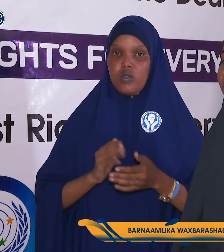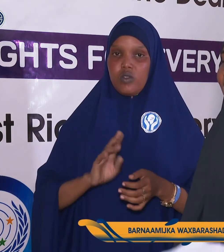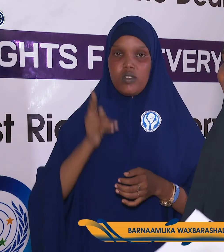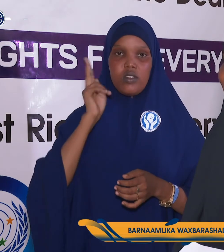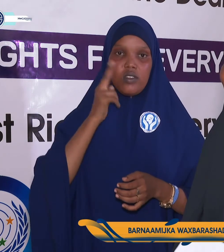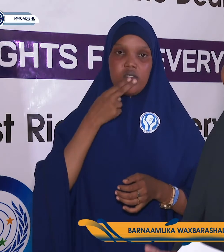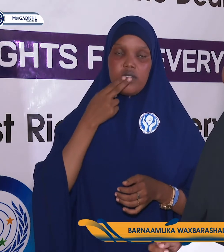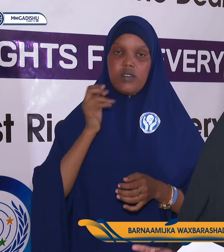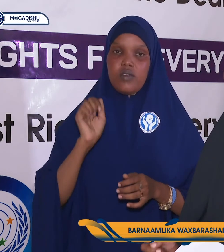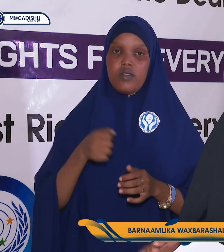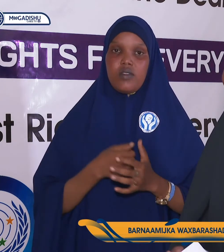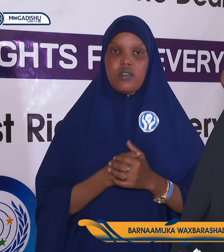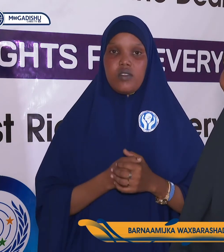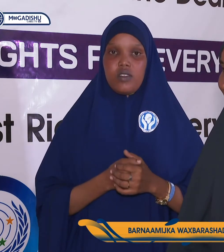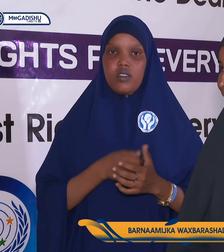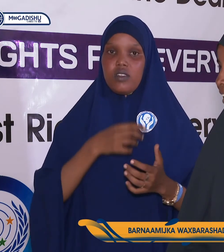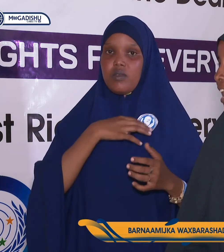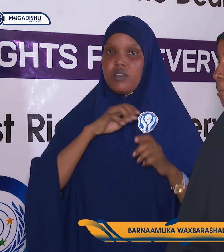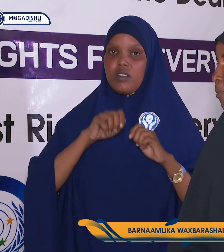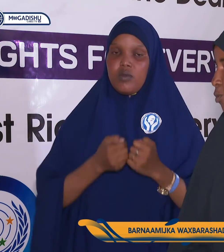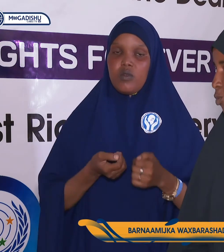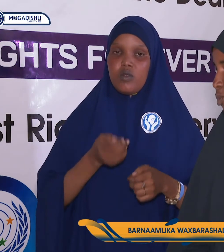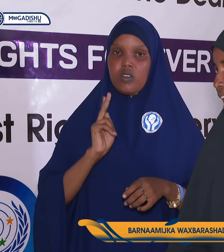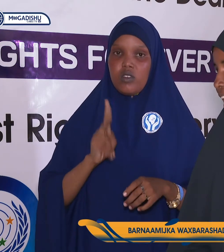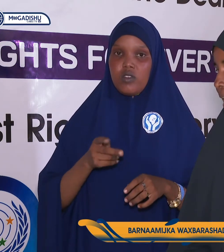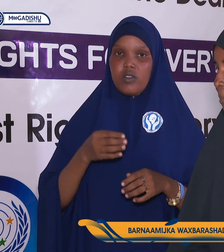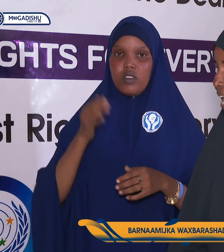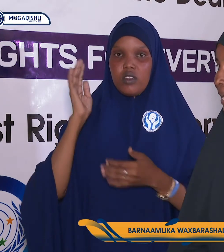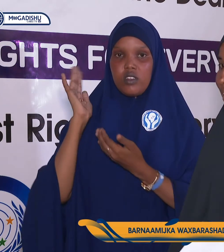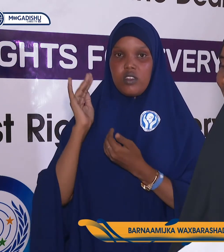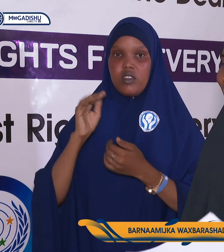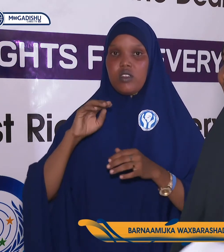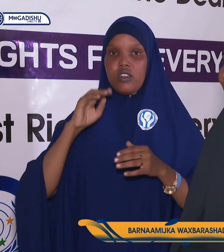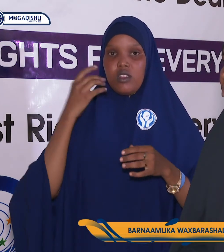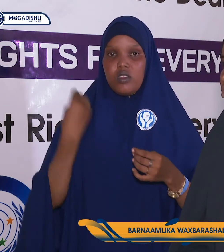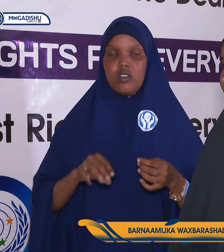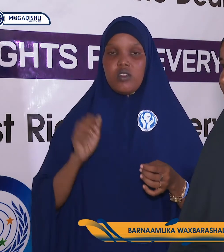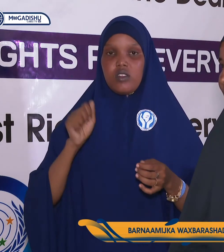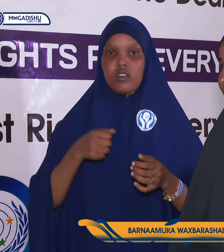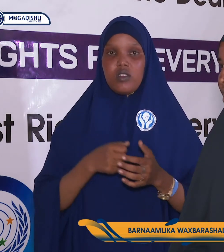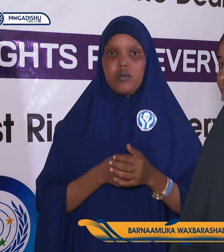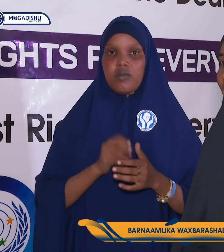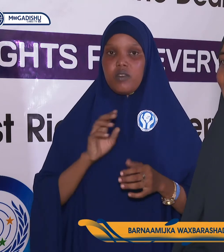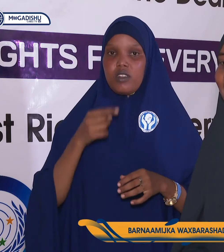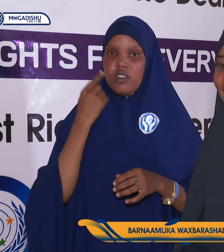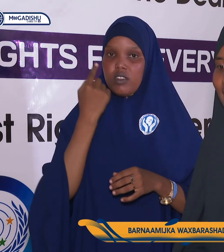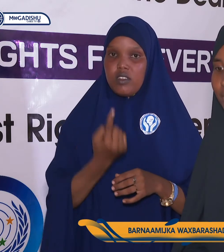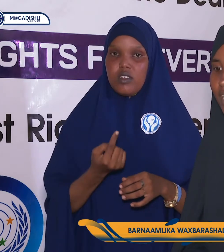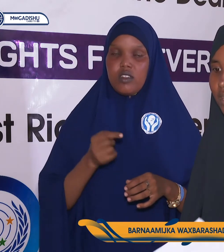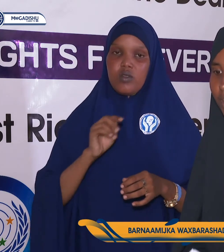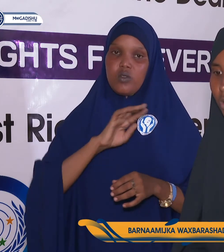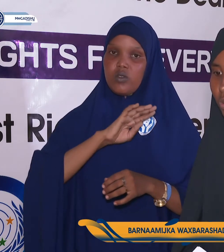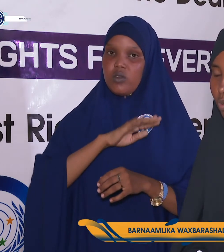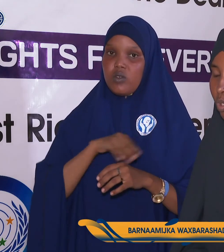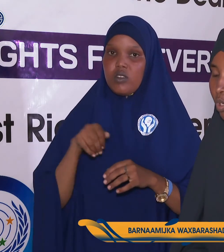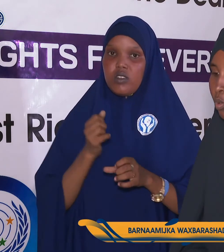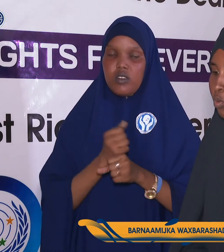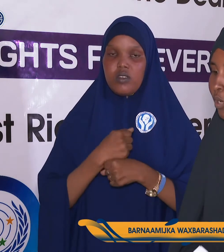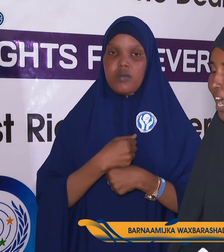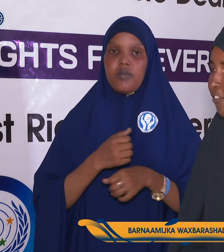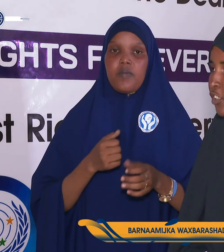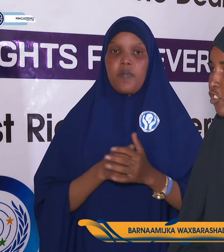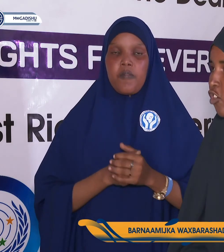niisdabku waa mid keliya ee koowaad ee dil kara hamiga cunugaaga maahan mid adiga keliya uu ku saameynaayo haddii aad maanta marka uu